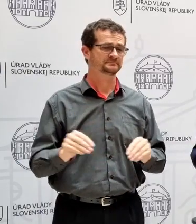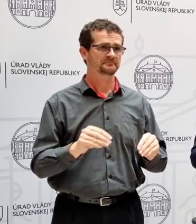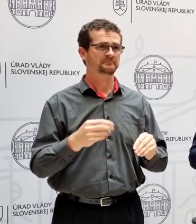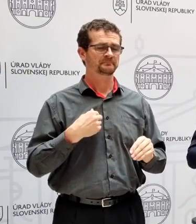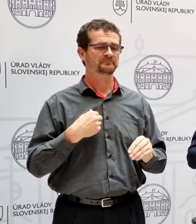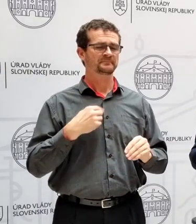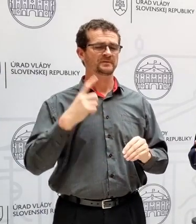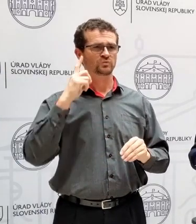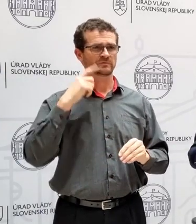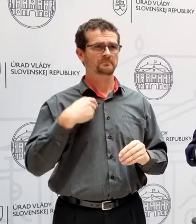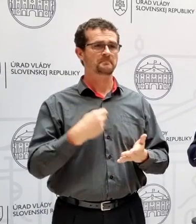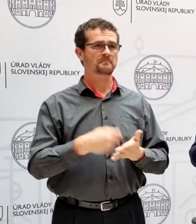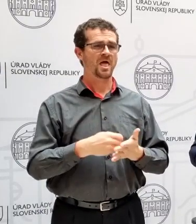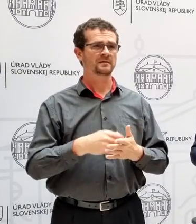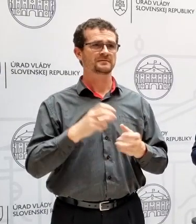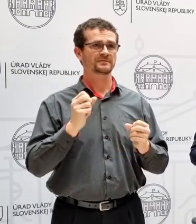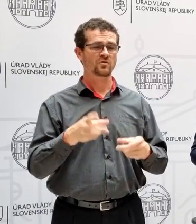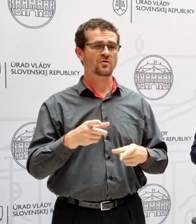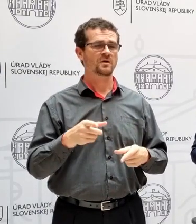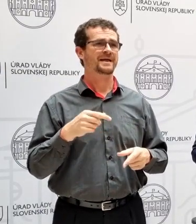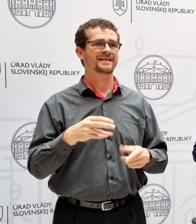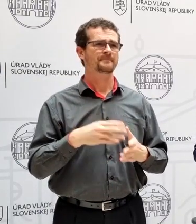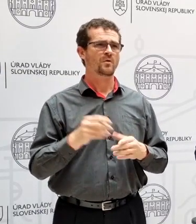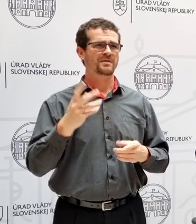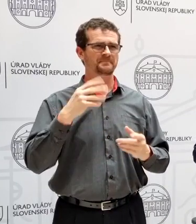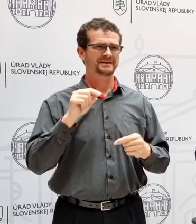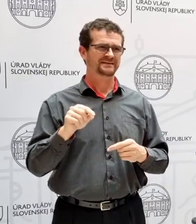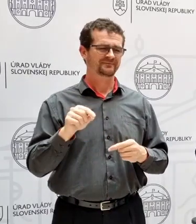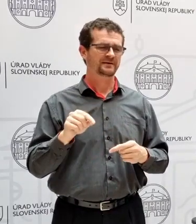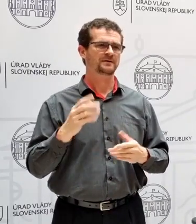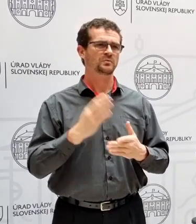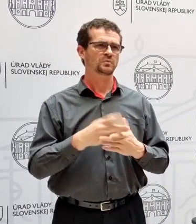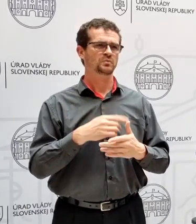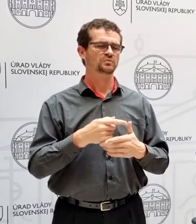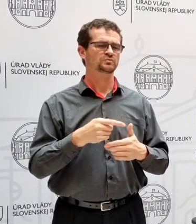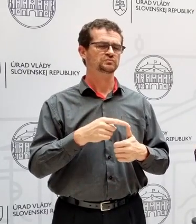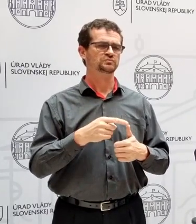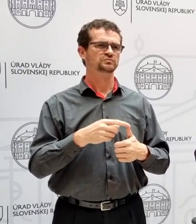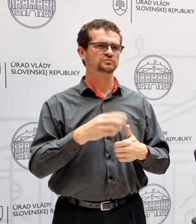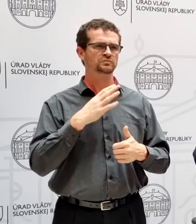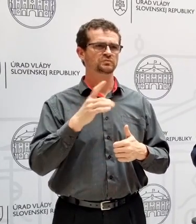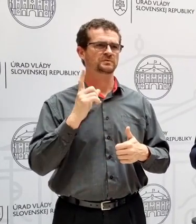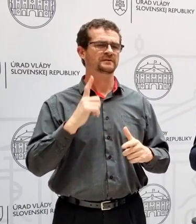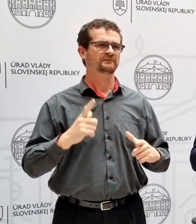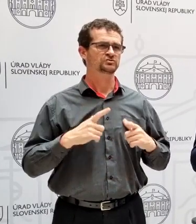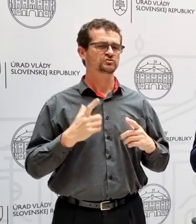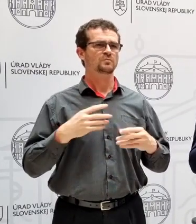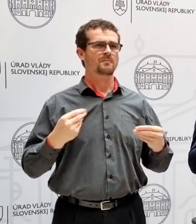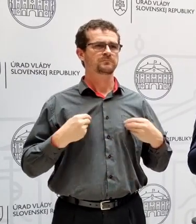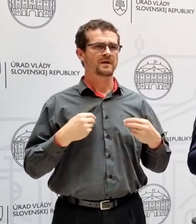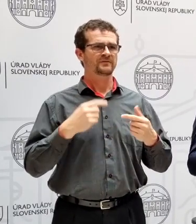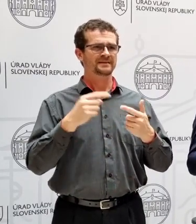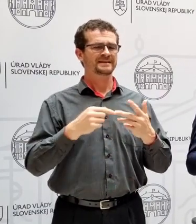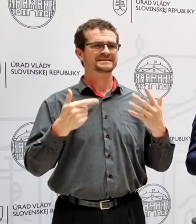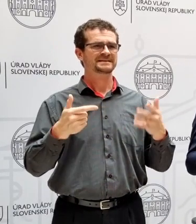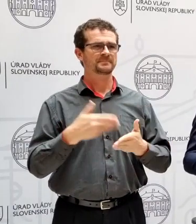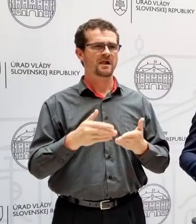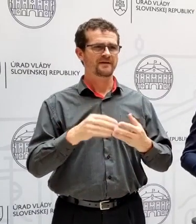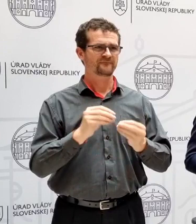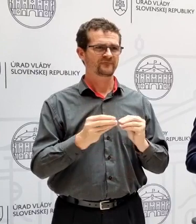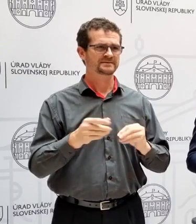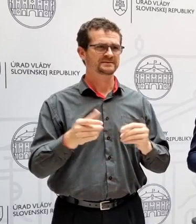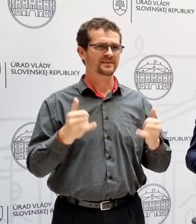vydedukoval, teda, že platy, dobre, aj keď to nie je podľa tej ich predstavy, tak viac menej sú vedia s tým žiť a chcú sa baviť o 7 ďalších